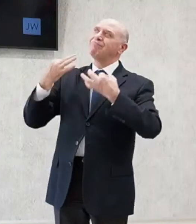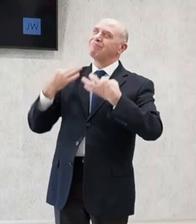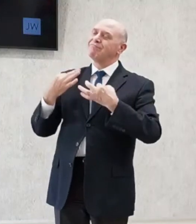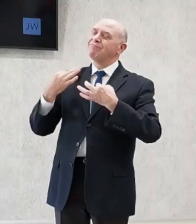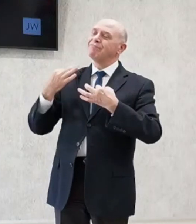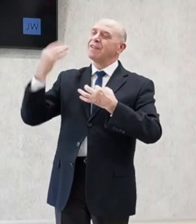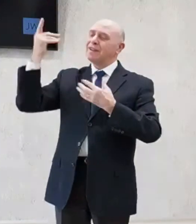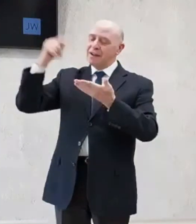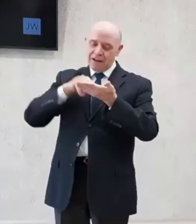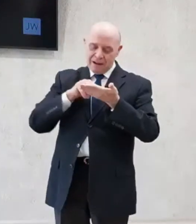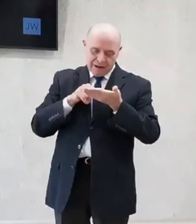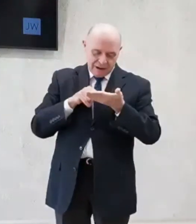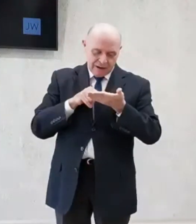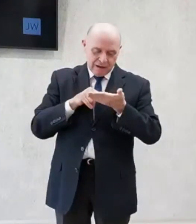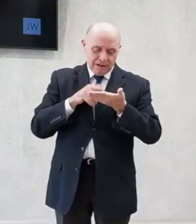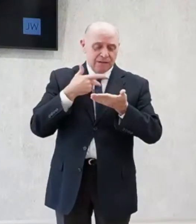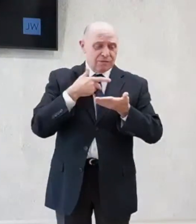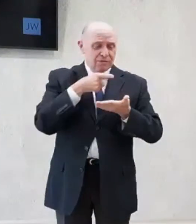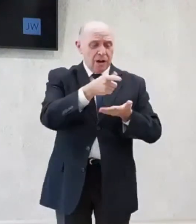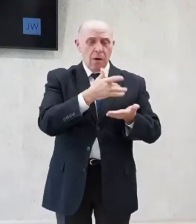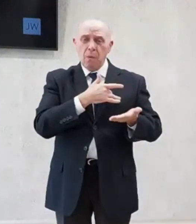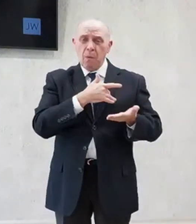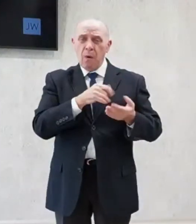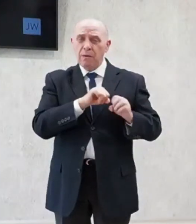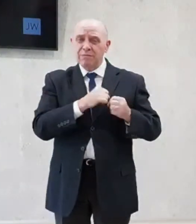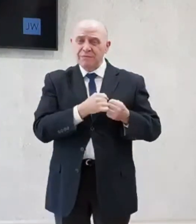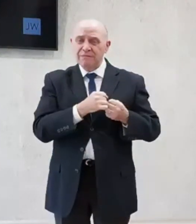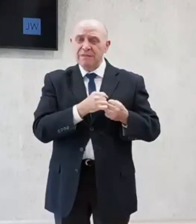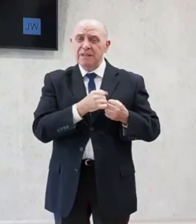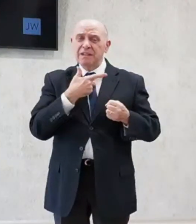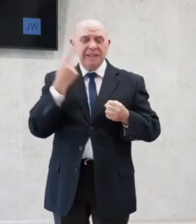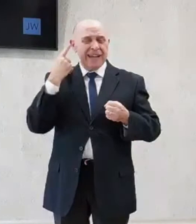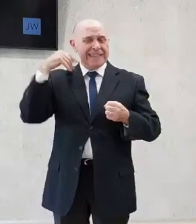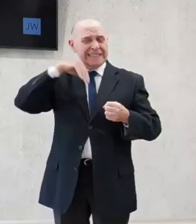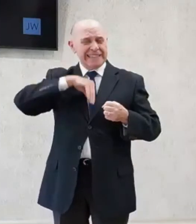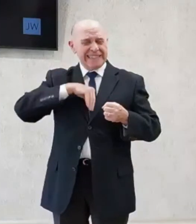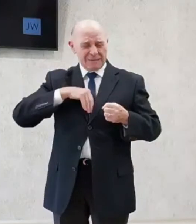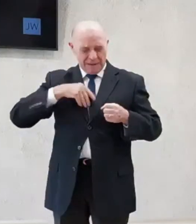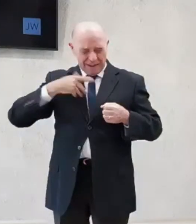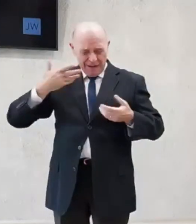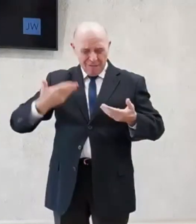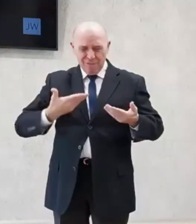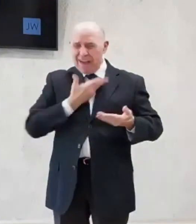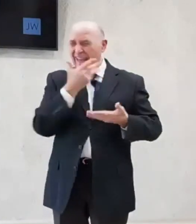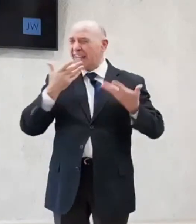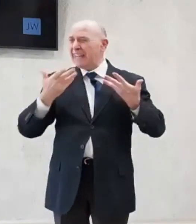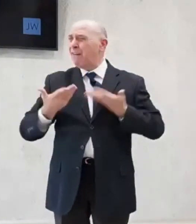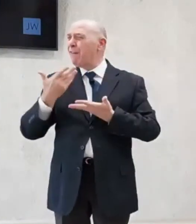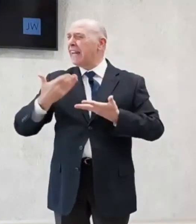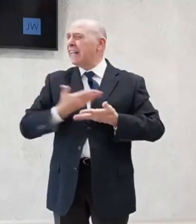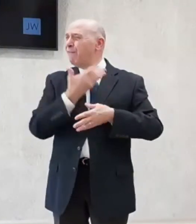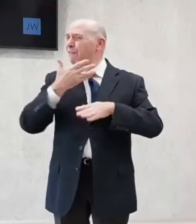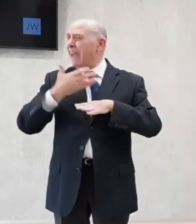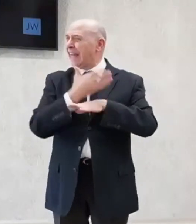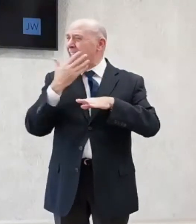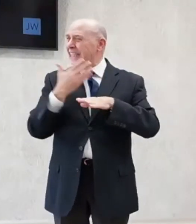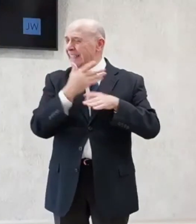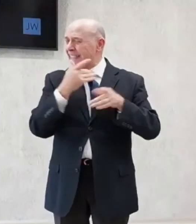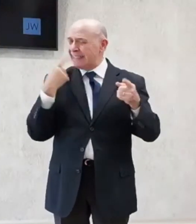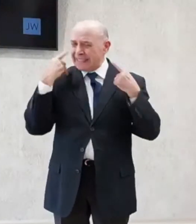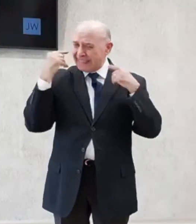sana quelli dal cuore affranto e fascia di loro ferite notate parole semplici